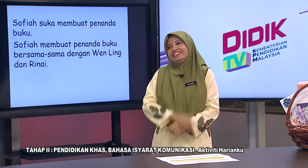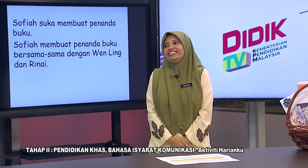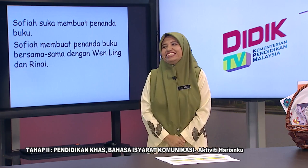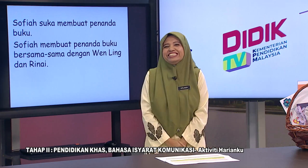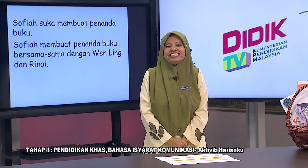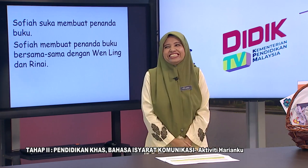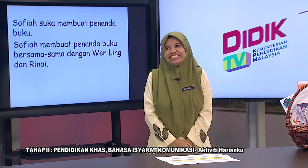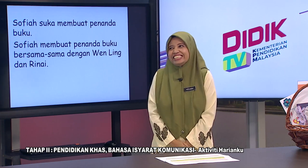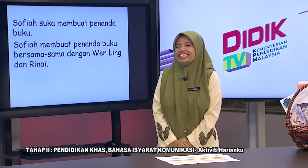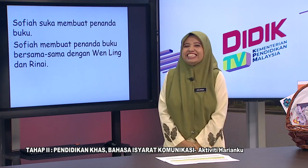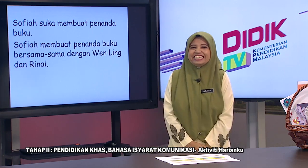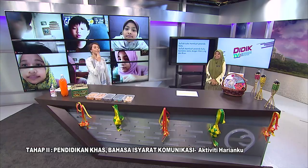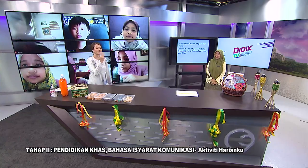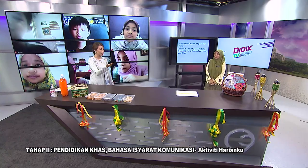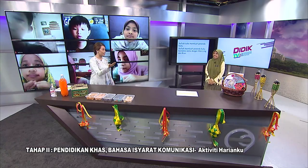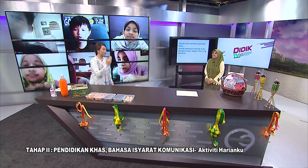saja.